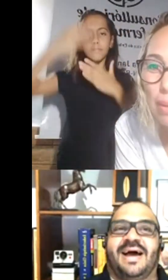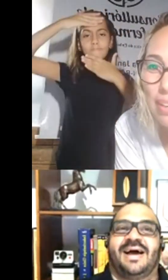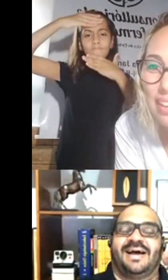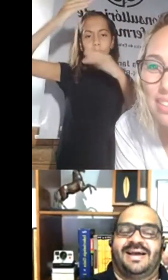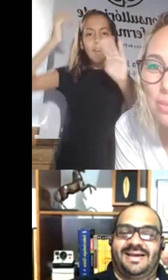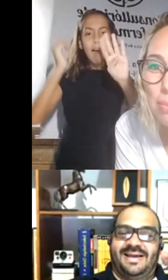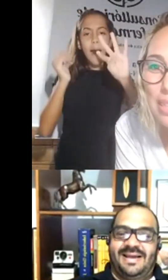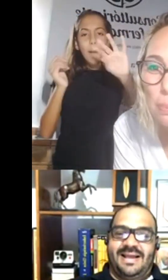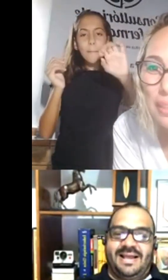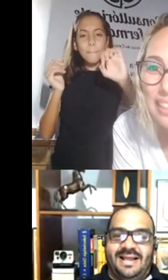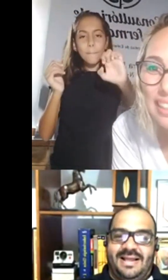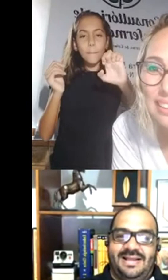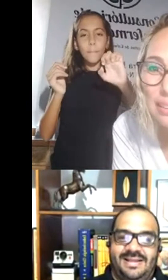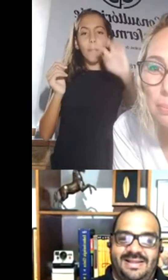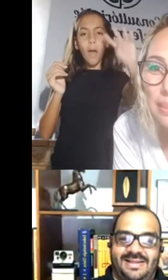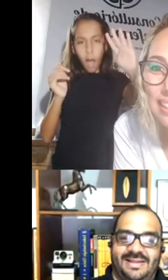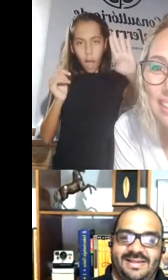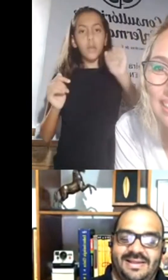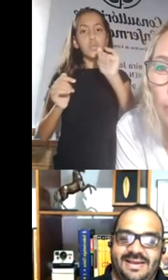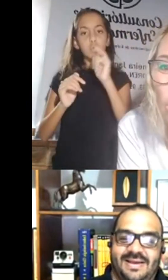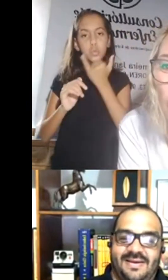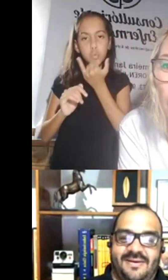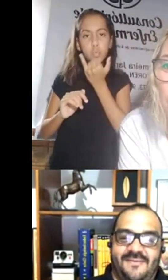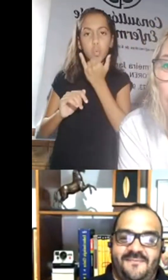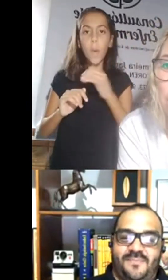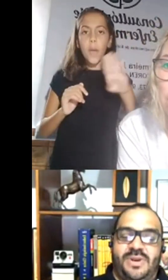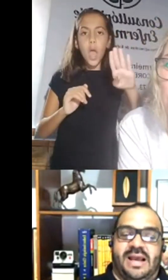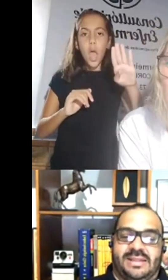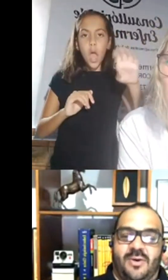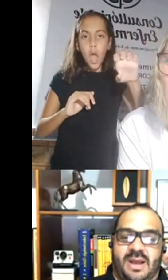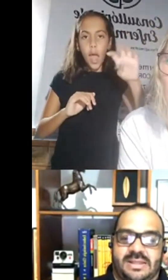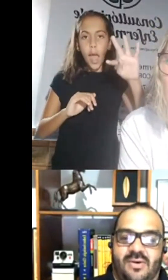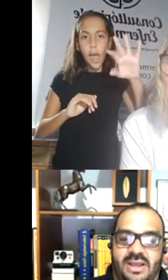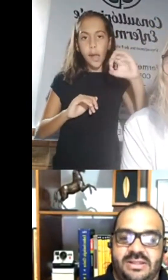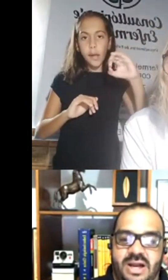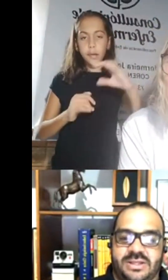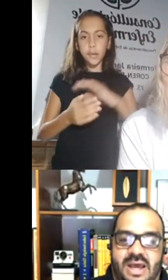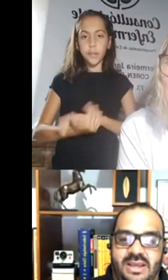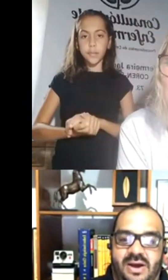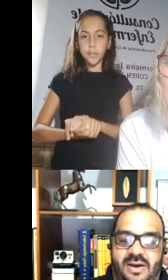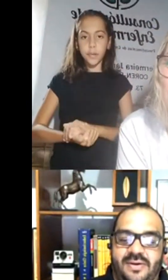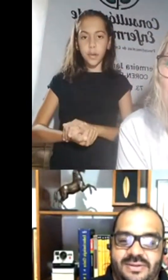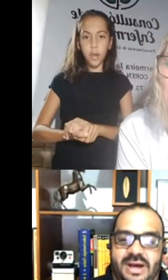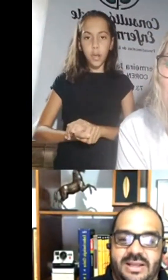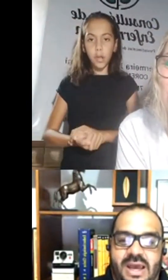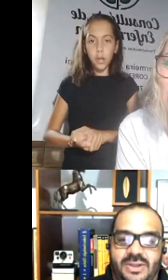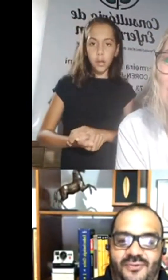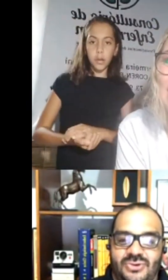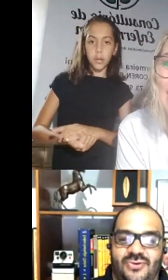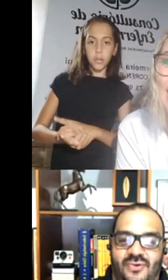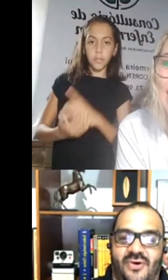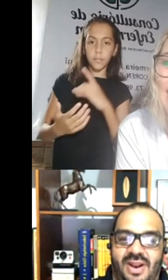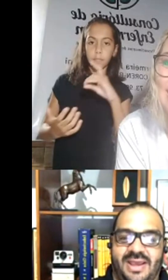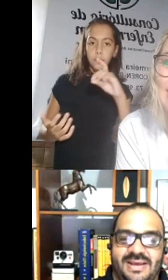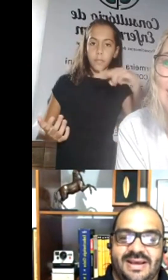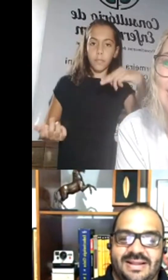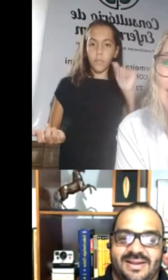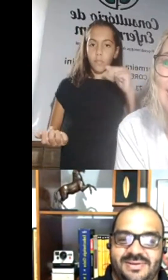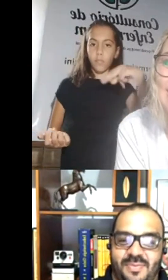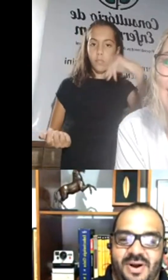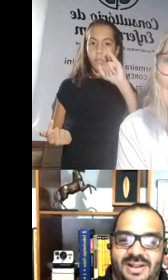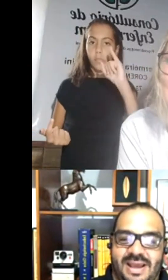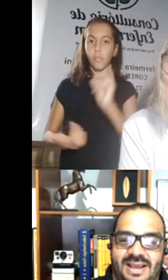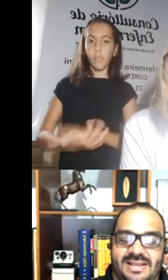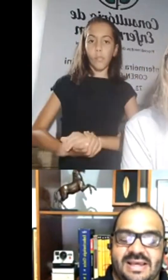Um abraço para Renata também. Brigadão, Betão. Aí, Dani tá aí, ó. Dani aí do futevôlei.